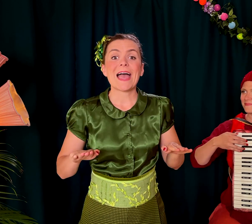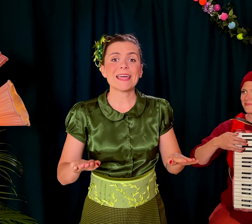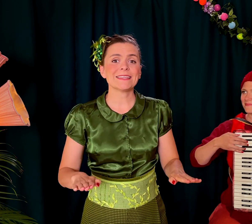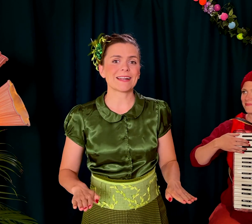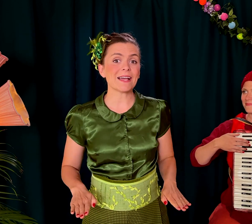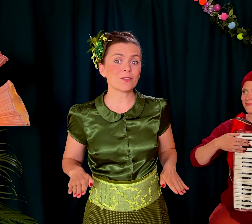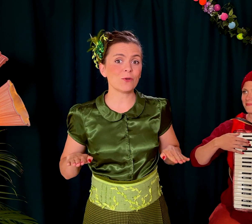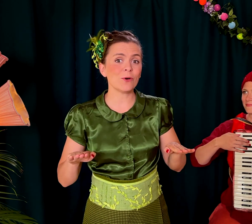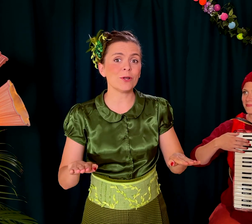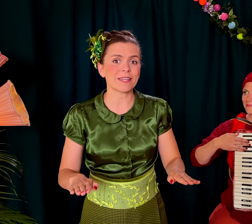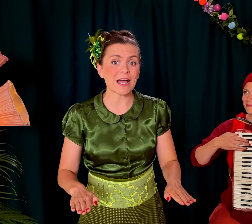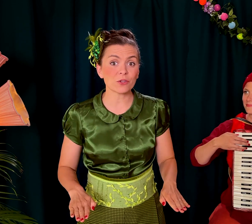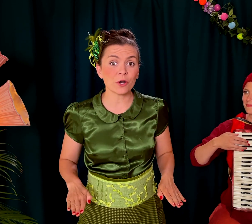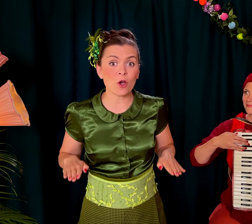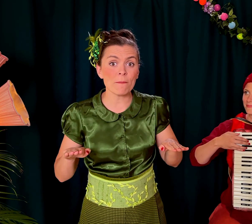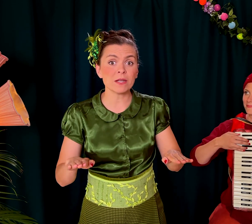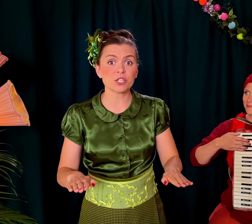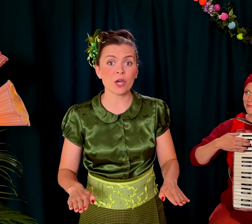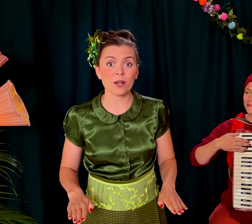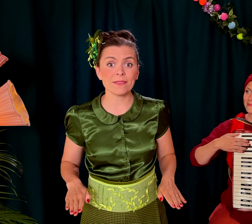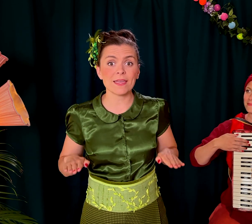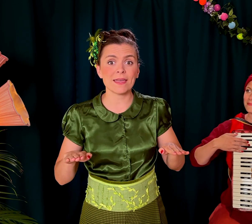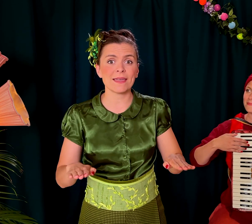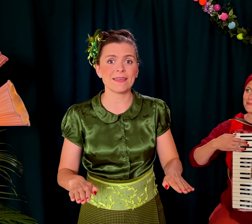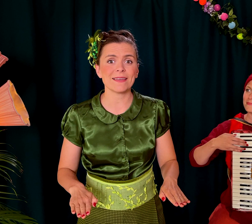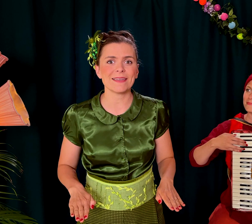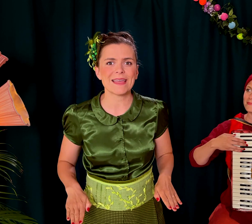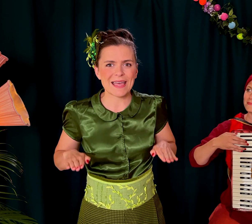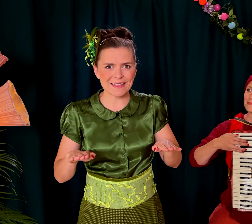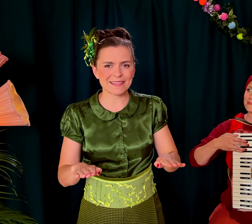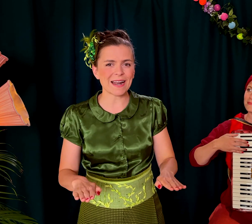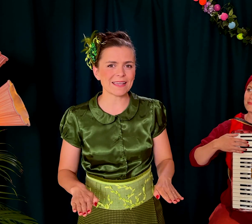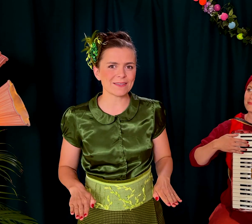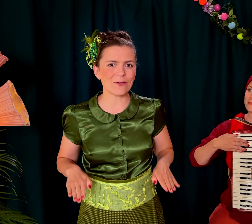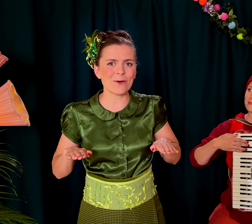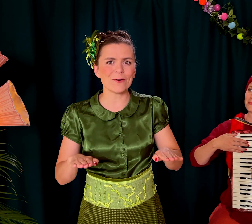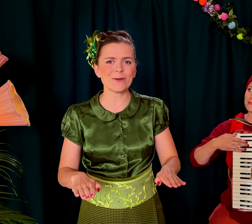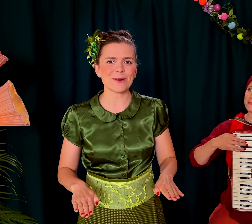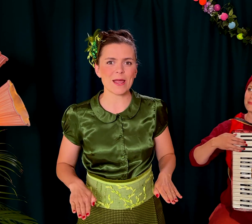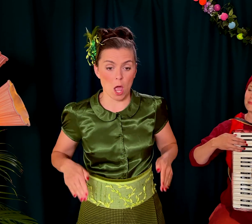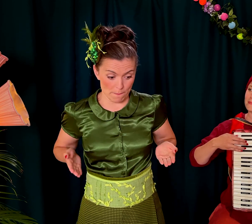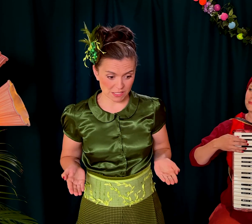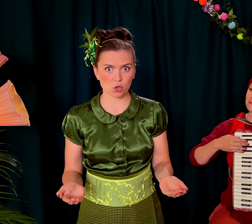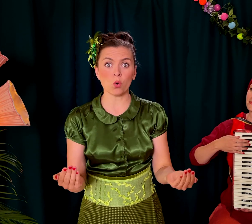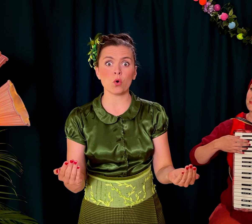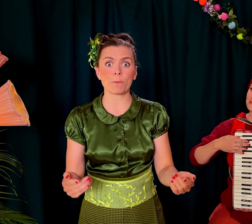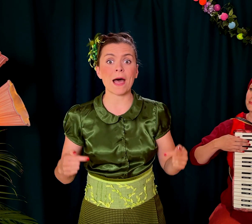En traktor, traktor kommer körande. En traktor med skopa